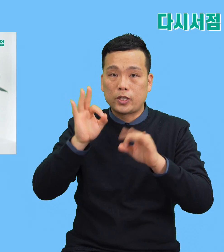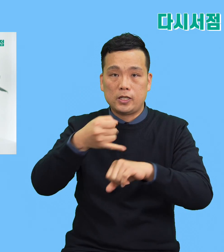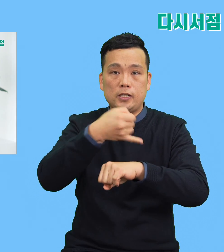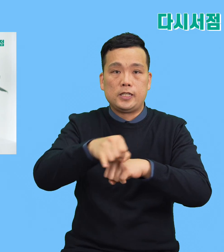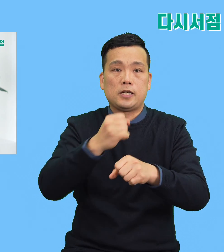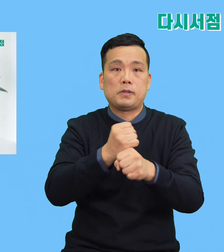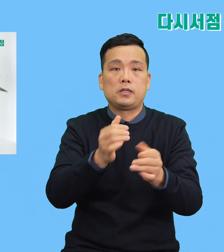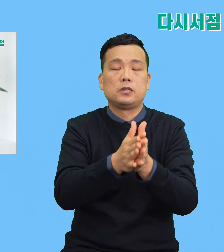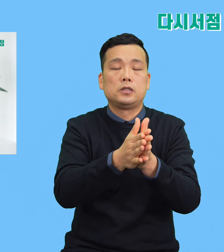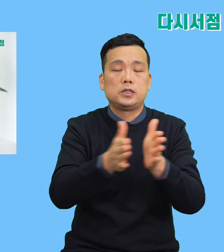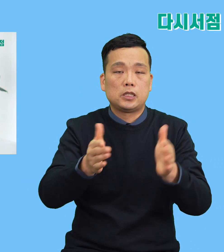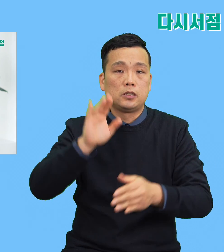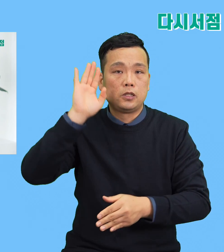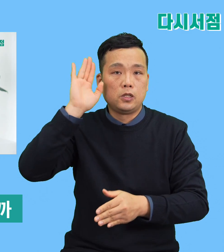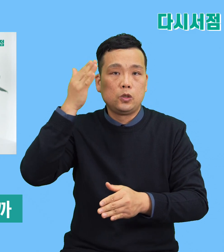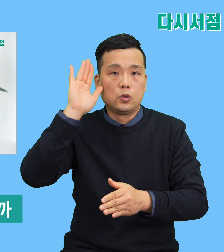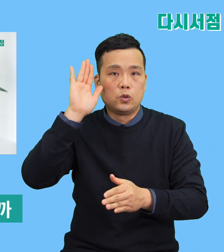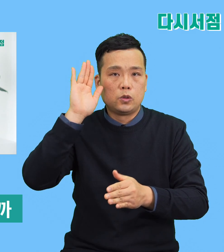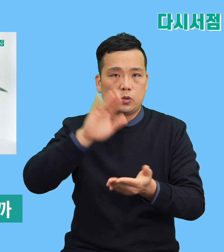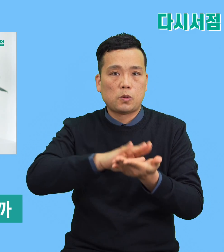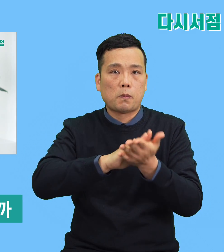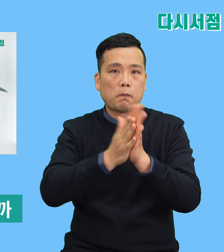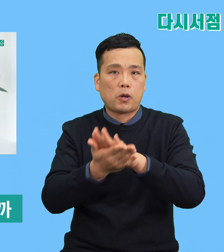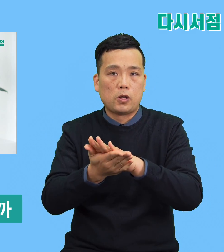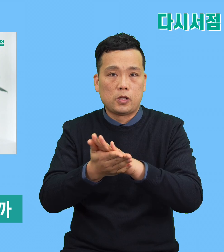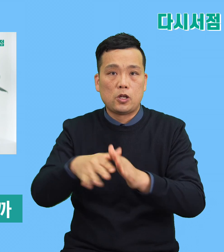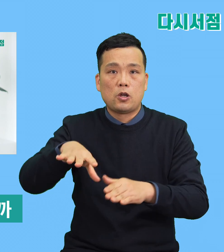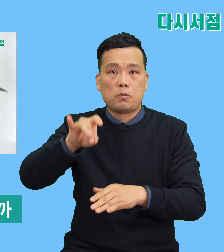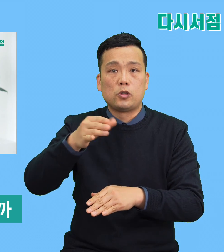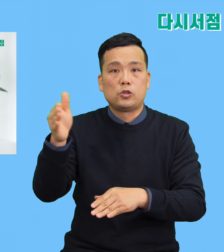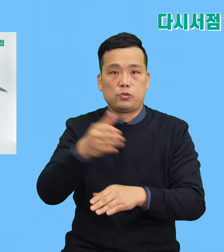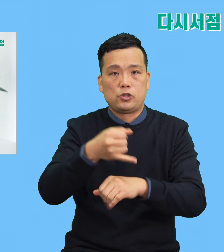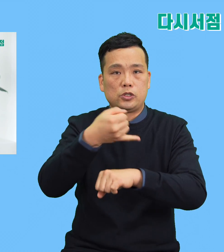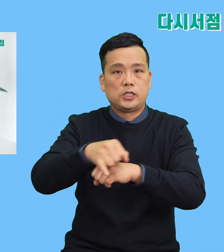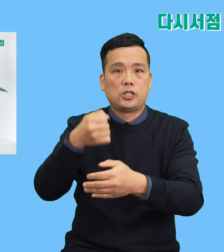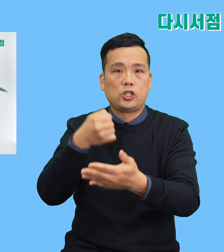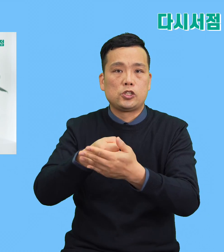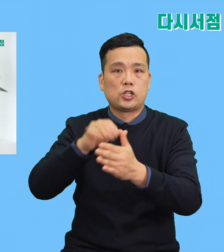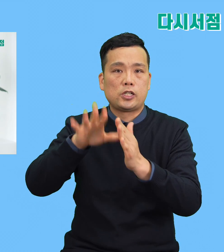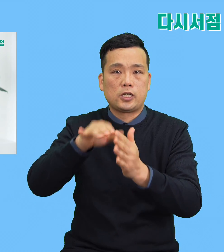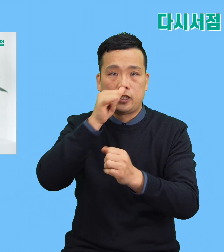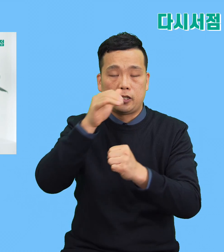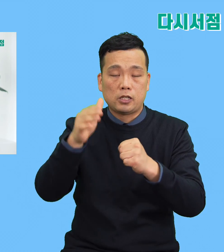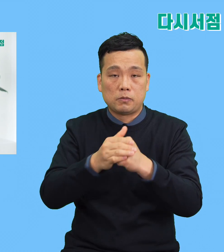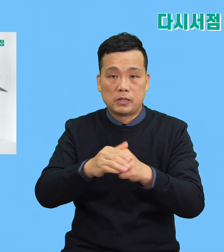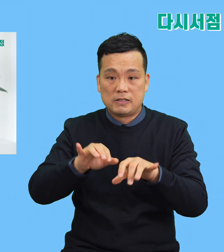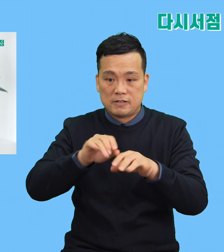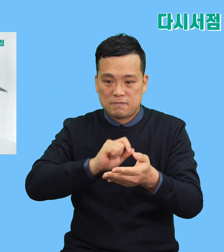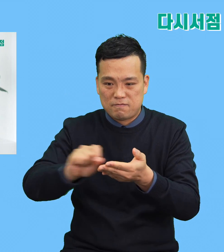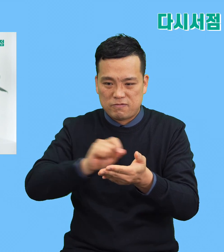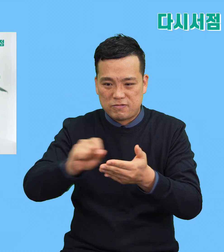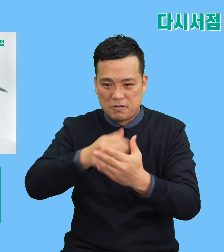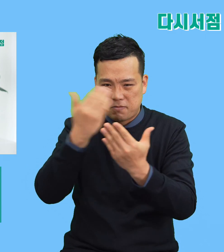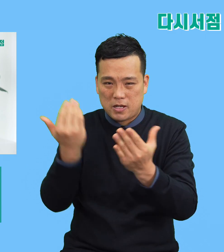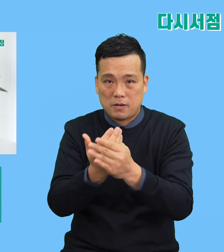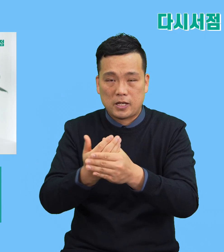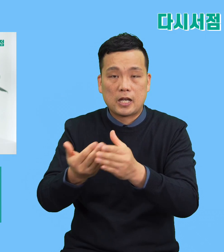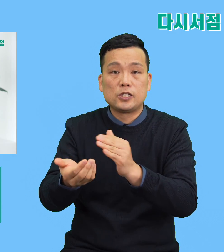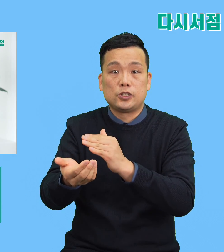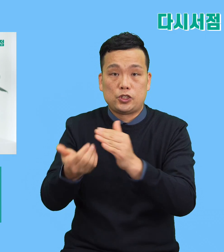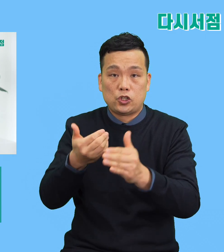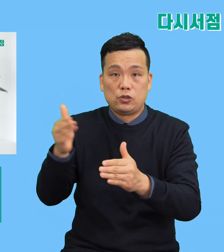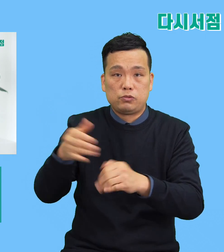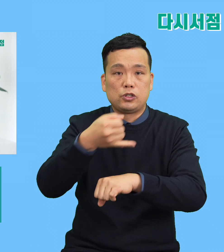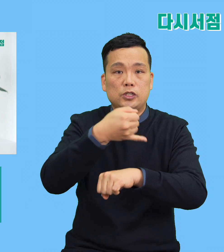요새는 워낙 책의 컨셉 자체를 디자인에 많이 담다 보니까 책의 원고가 사실 완성되기 전부터 디자인에